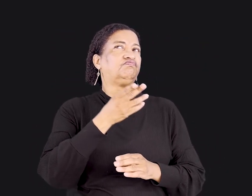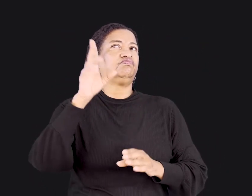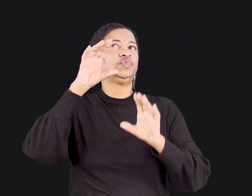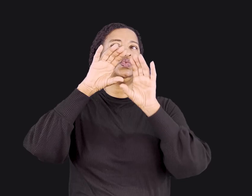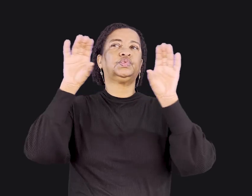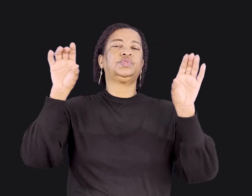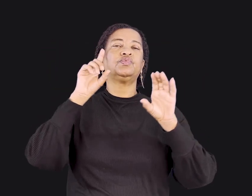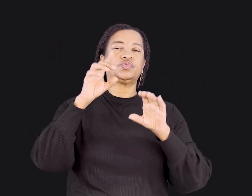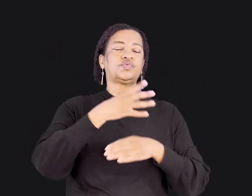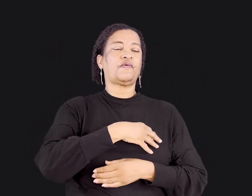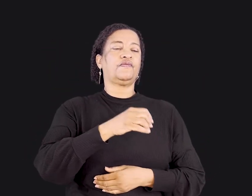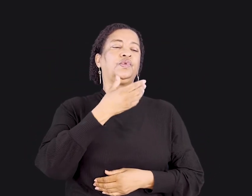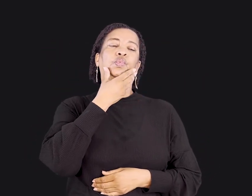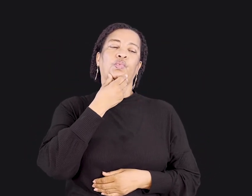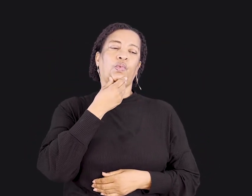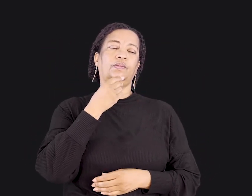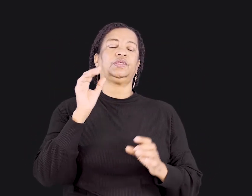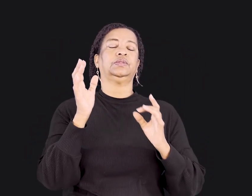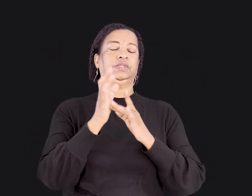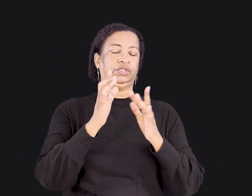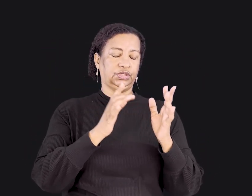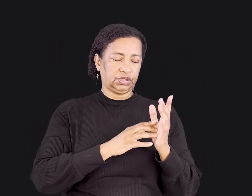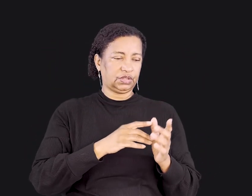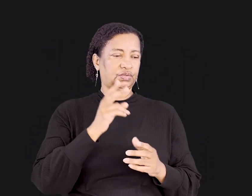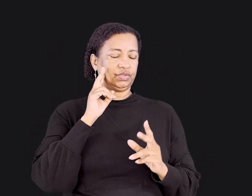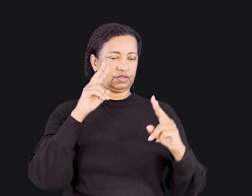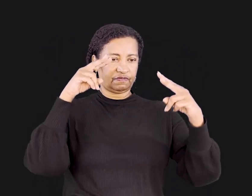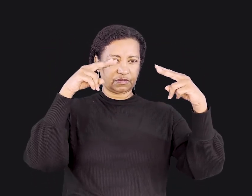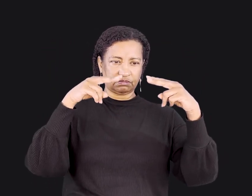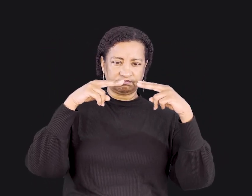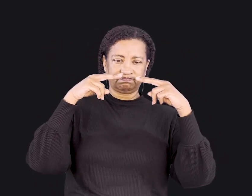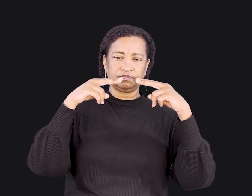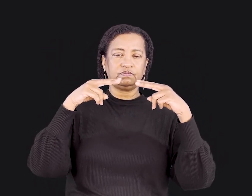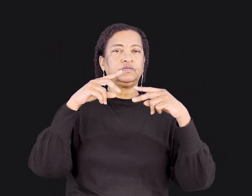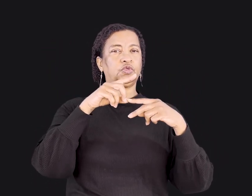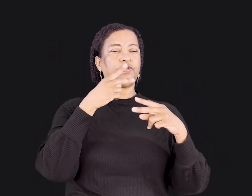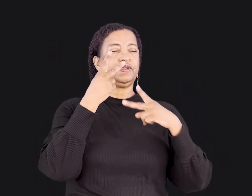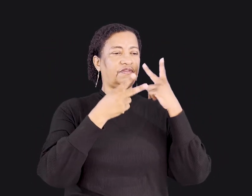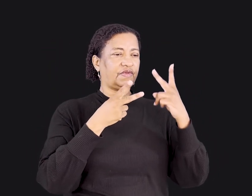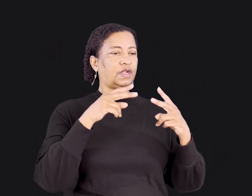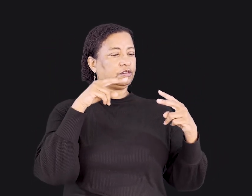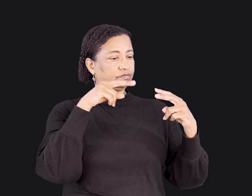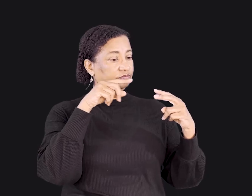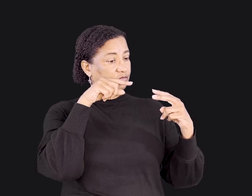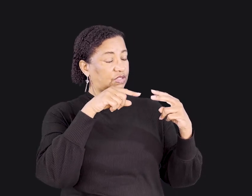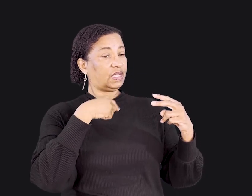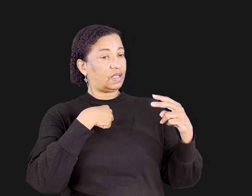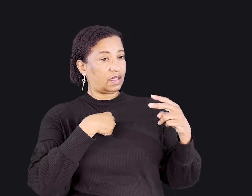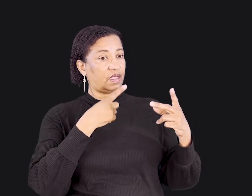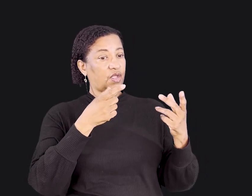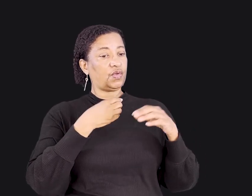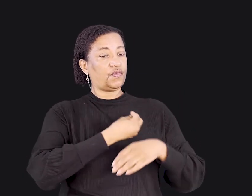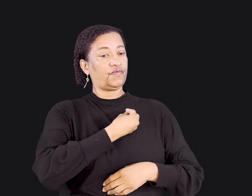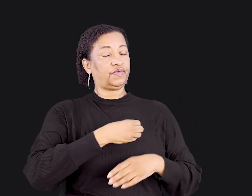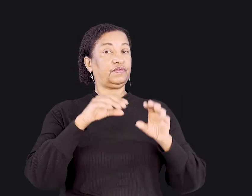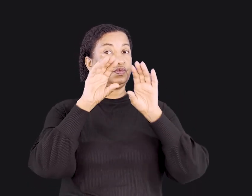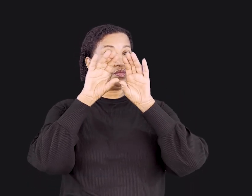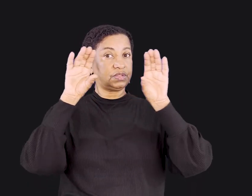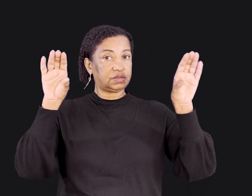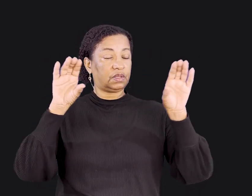do Homem. Certamente Jesus estava olhando nos olhos de Nicodemos e dizendo, Nicodemos, eu estou no céu.